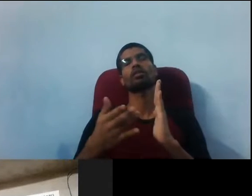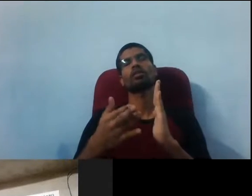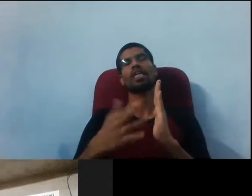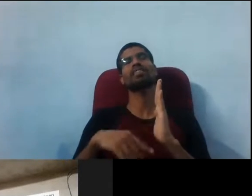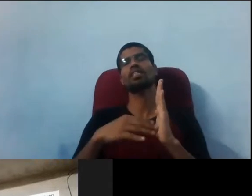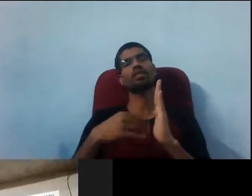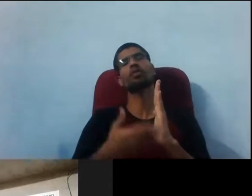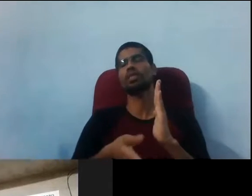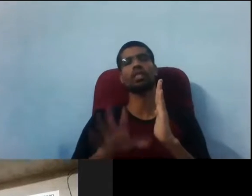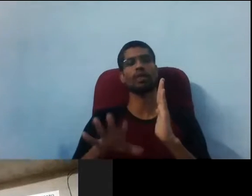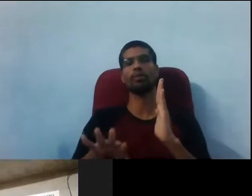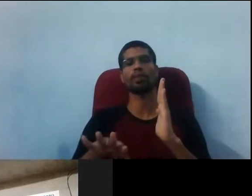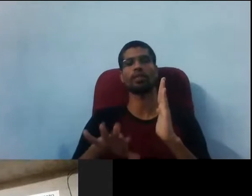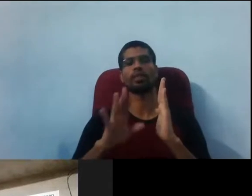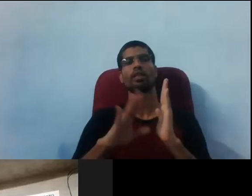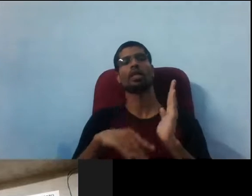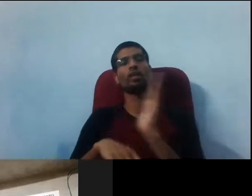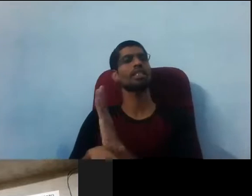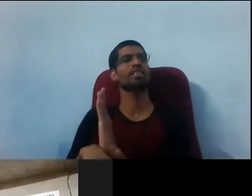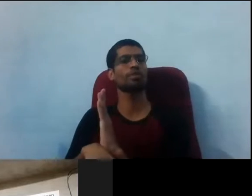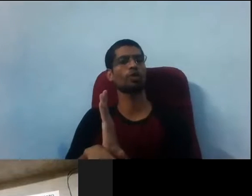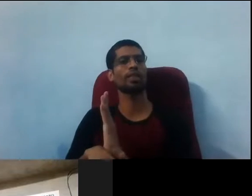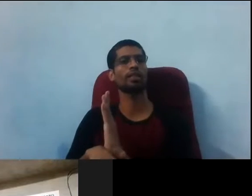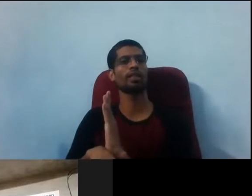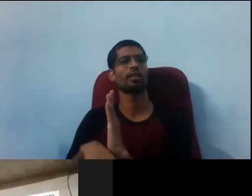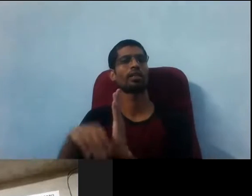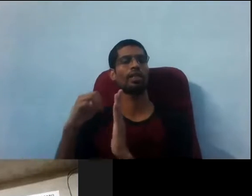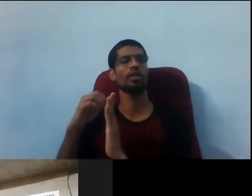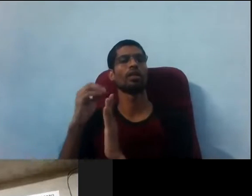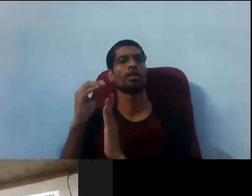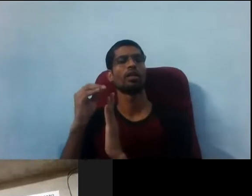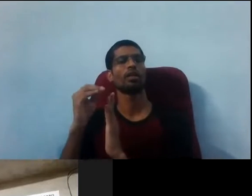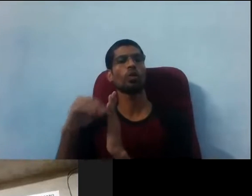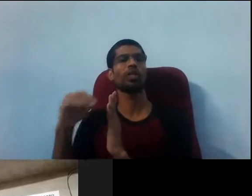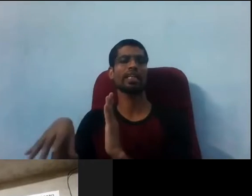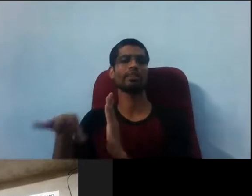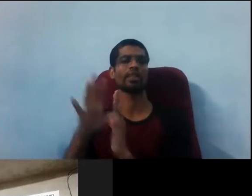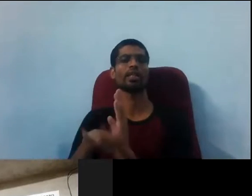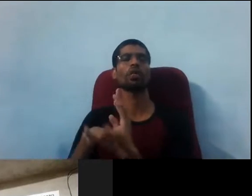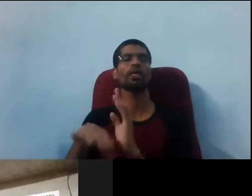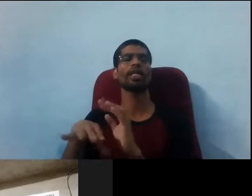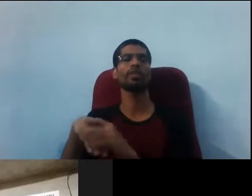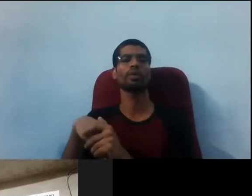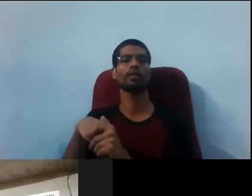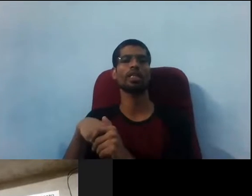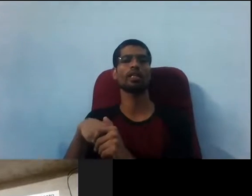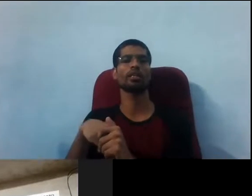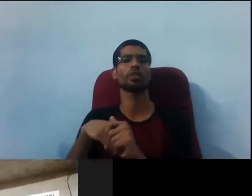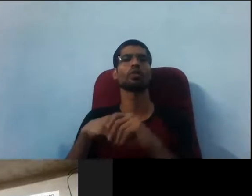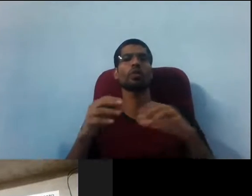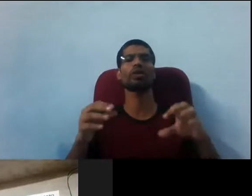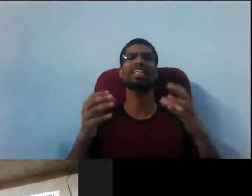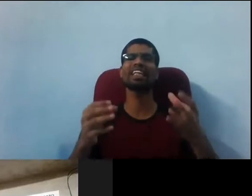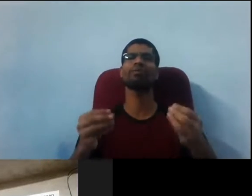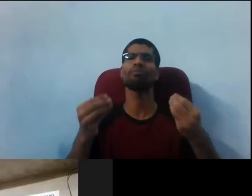सल्फेट्स और कैल्सिनेशन और रोस्टिंग के बारे में हम लोग पढ़ रहे थे। और तीसरा हम लोग पढ़ रहे थे केवल लो रिएक्टिविटी। ये लो रिएक्टिविटी में हम लोग क्या करते